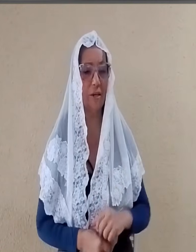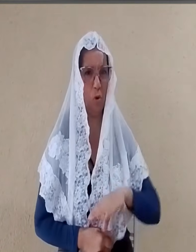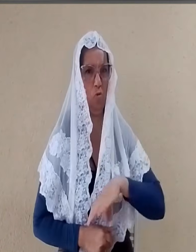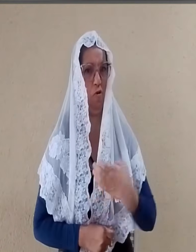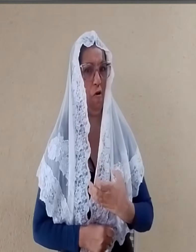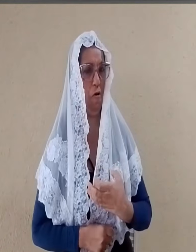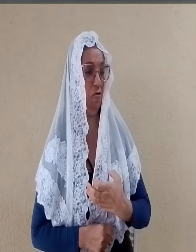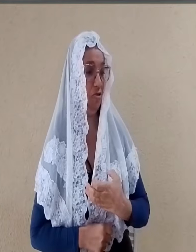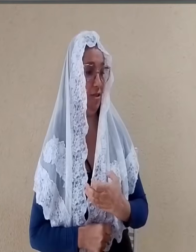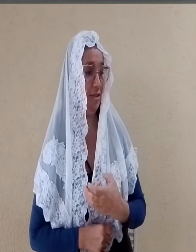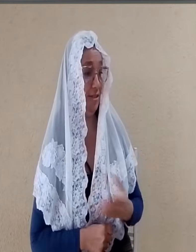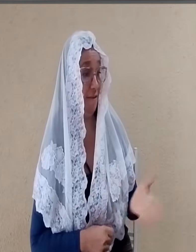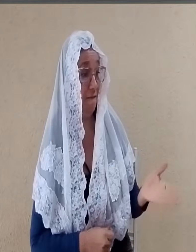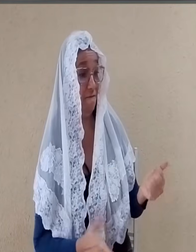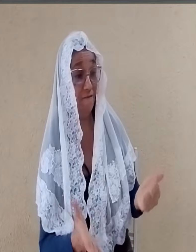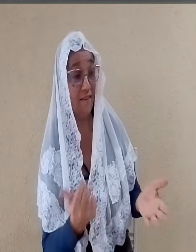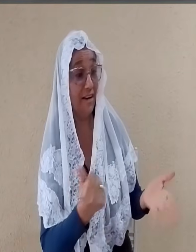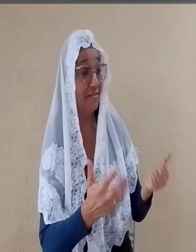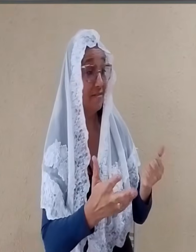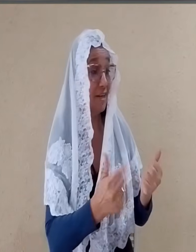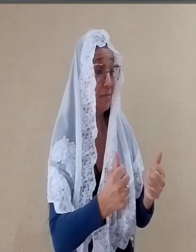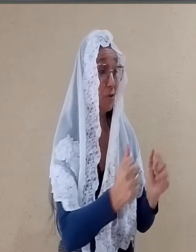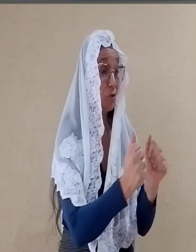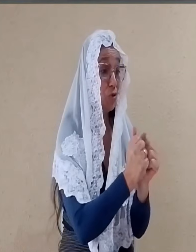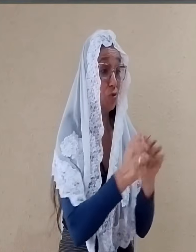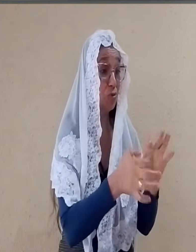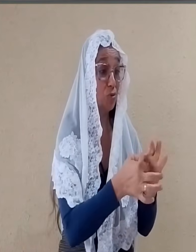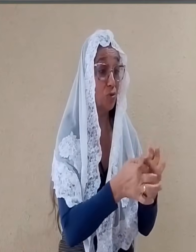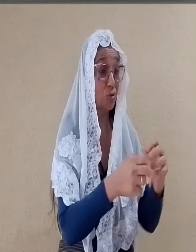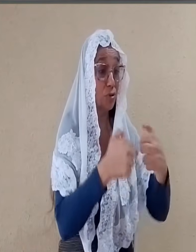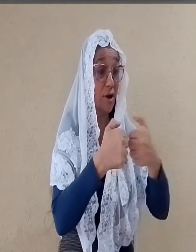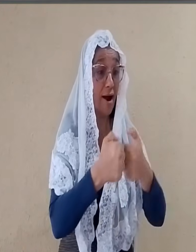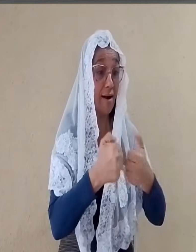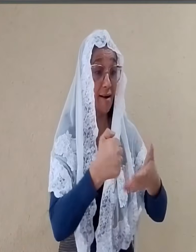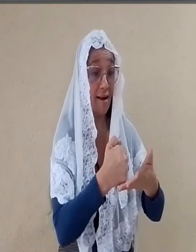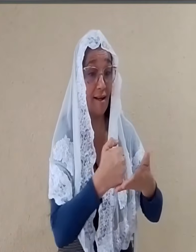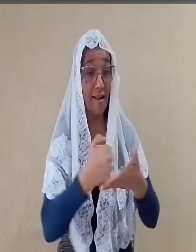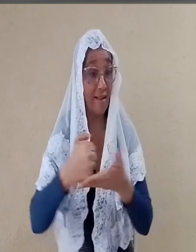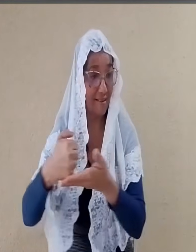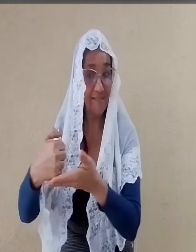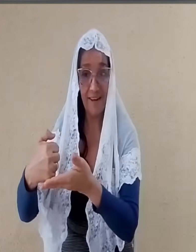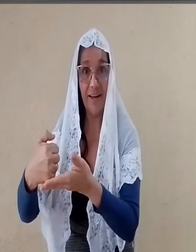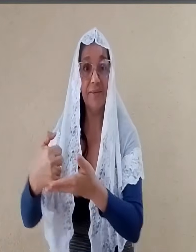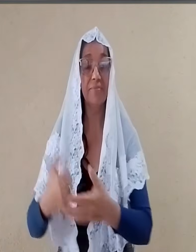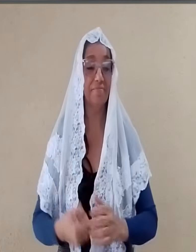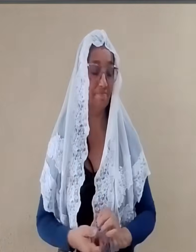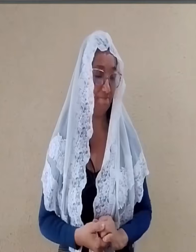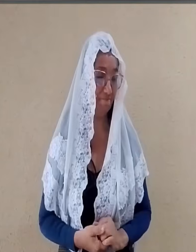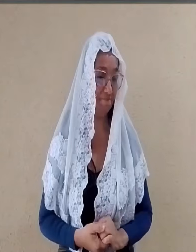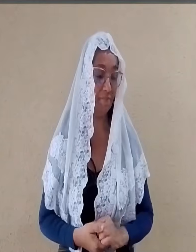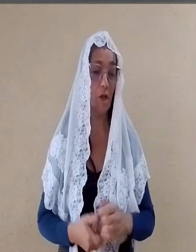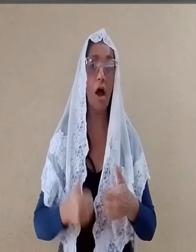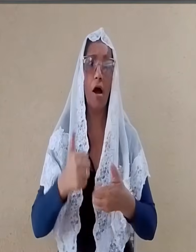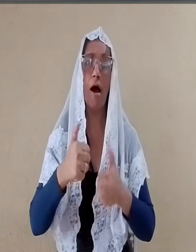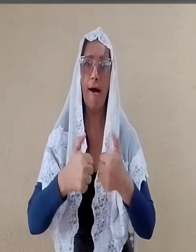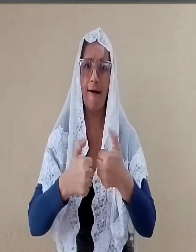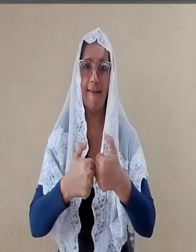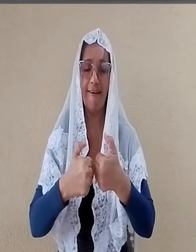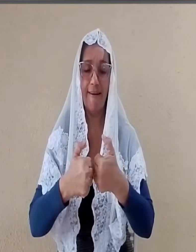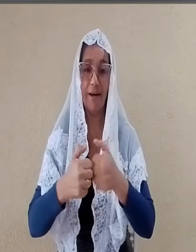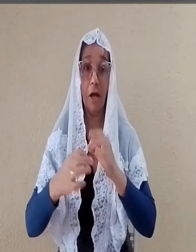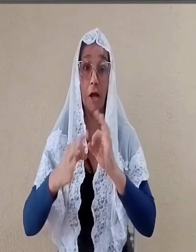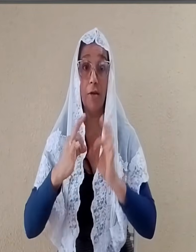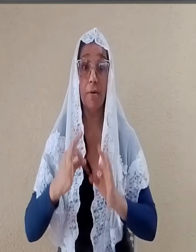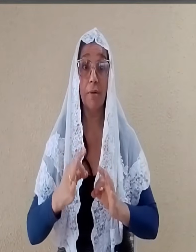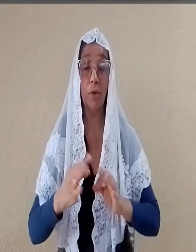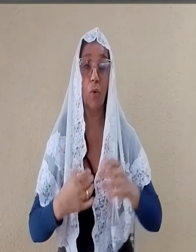Só que no meio deste caminho, irmão, ele colocou a arca em cima dos bois. Bendito é o nome do Senhor. E os bois,